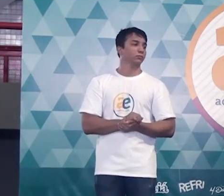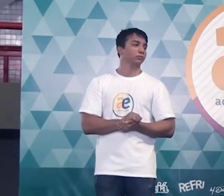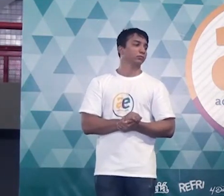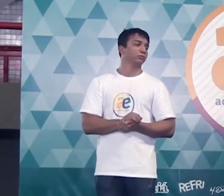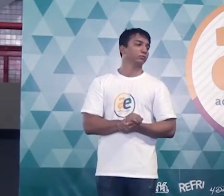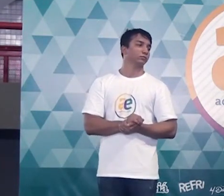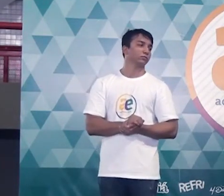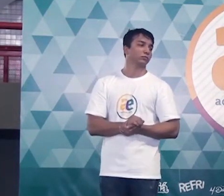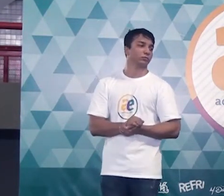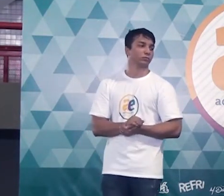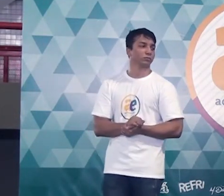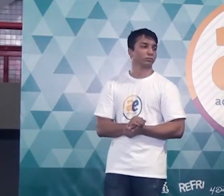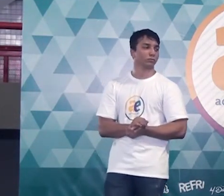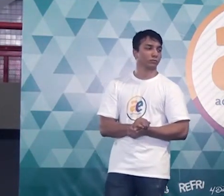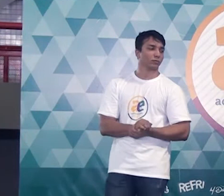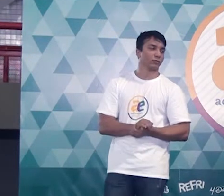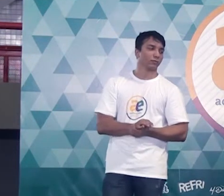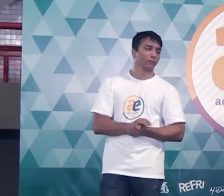está?